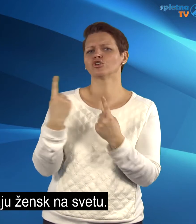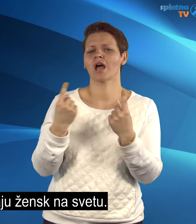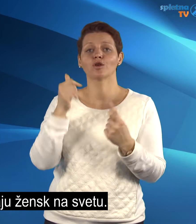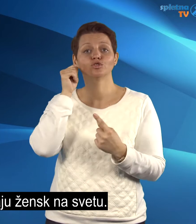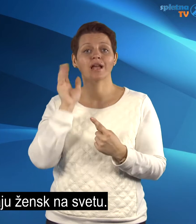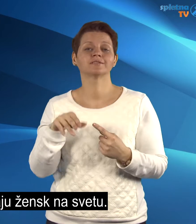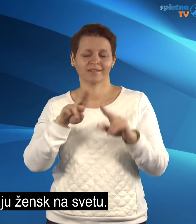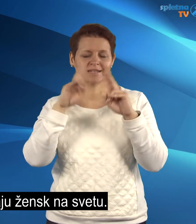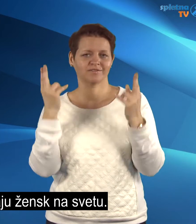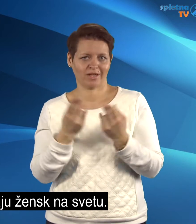svetu.